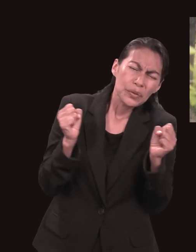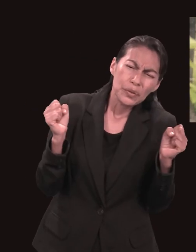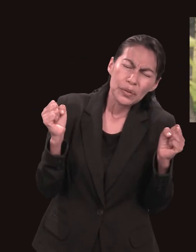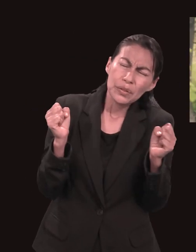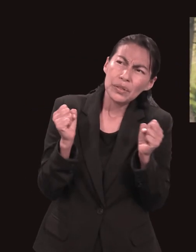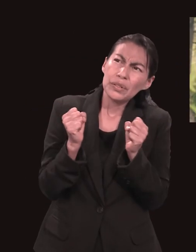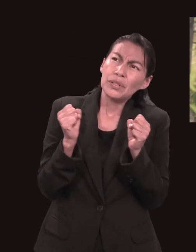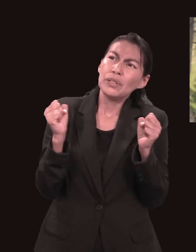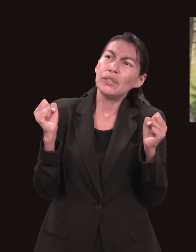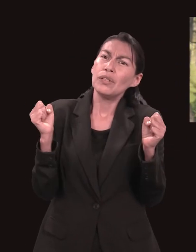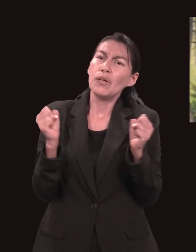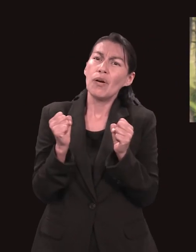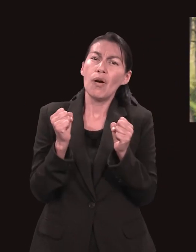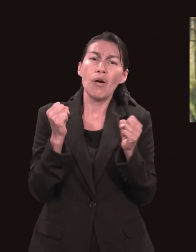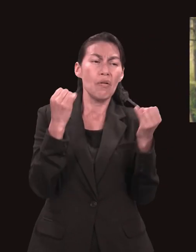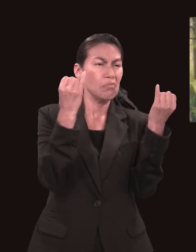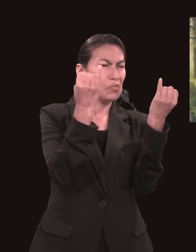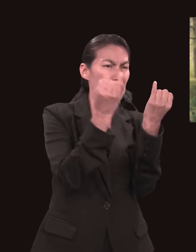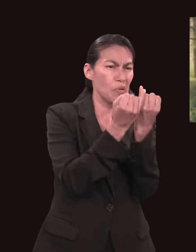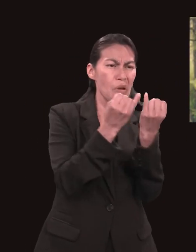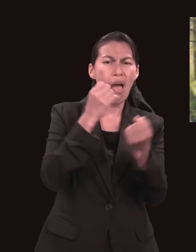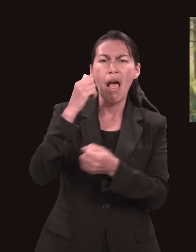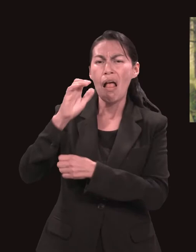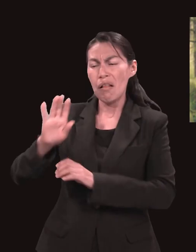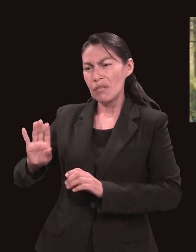como el frío en invierno